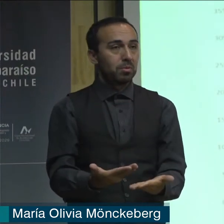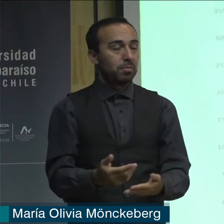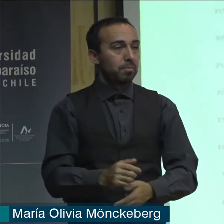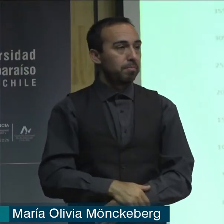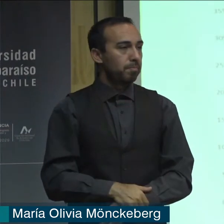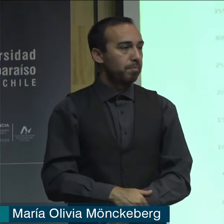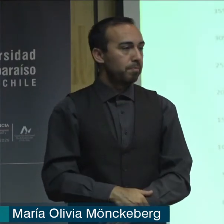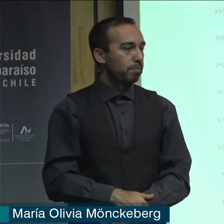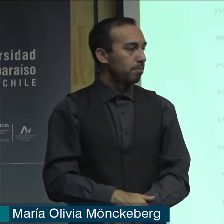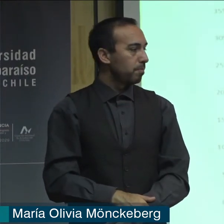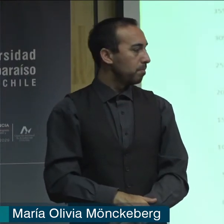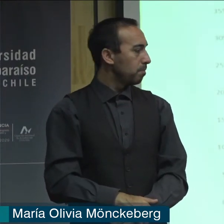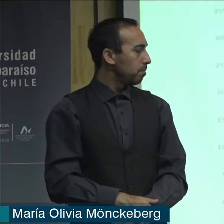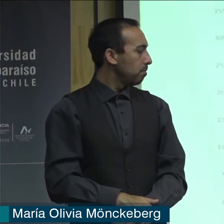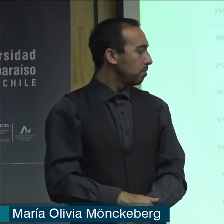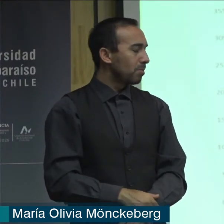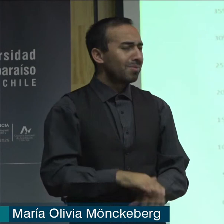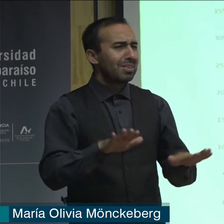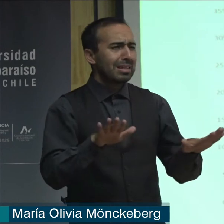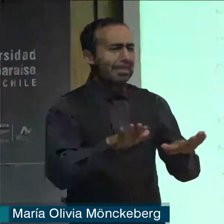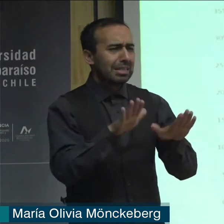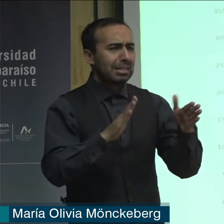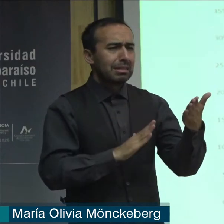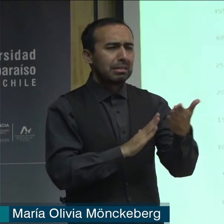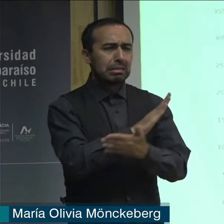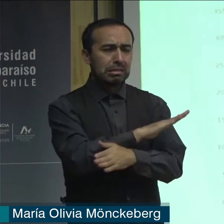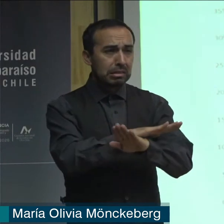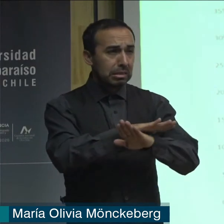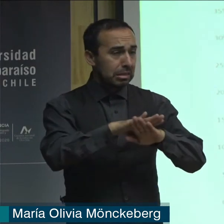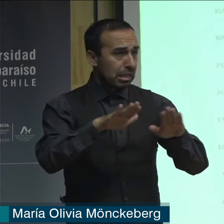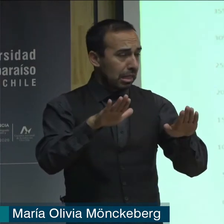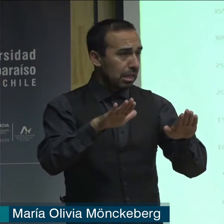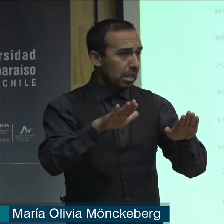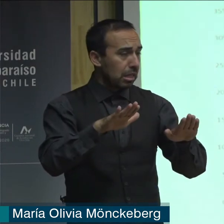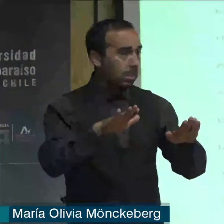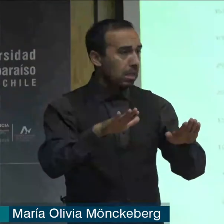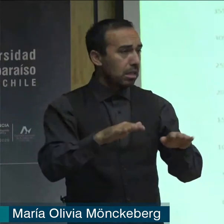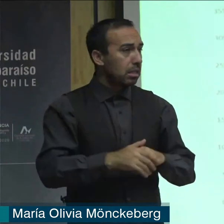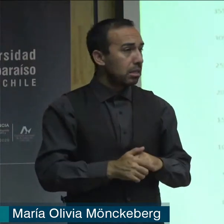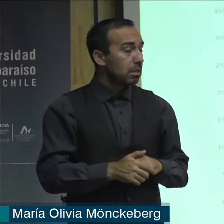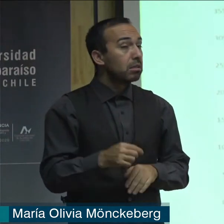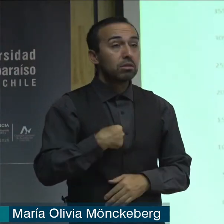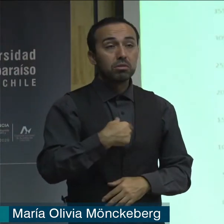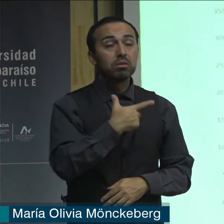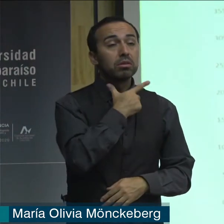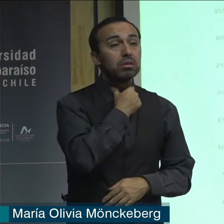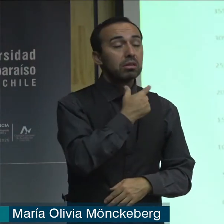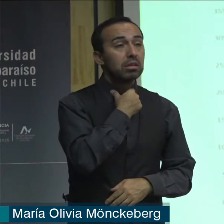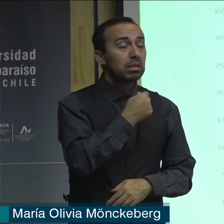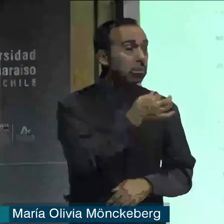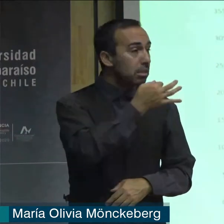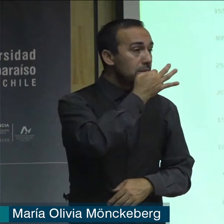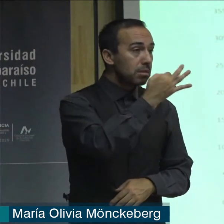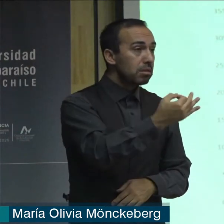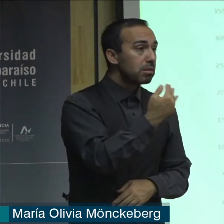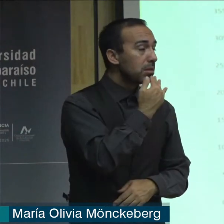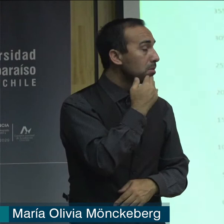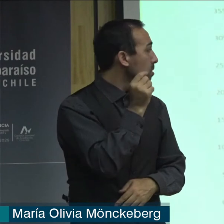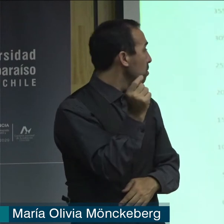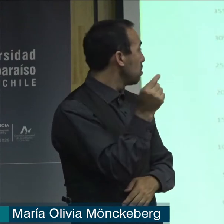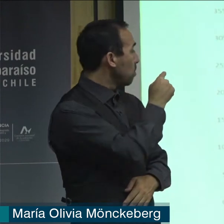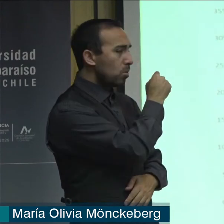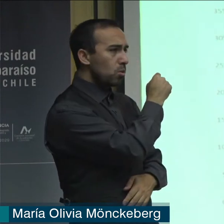voy a tratar de ir terminando pero quería mencionar que con este gráfico